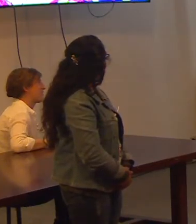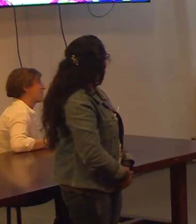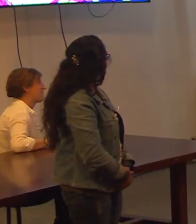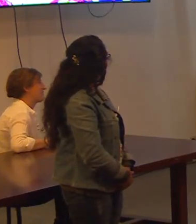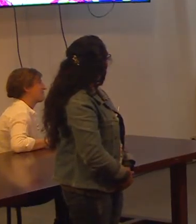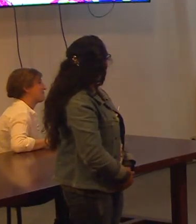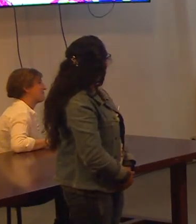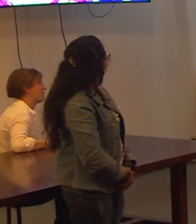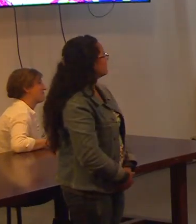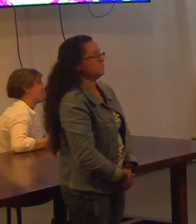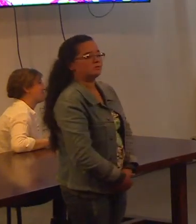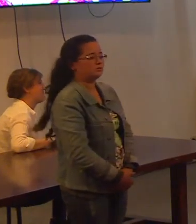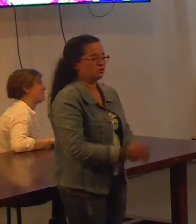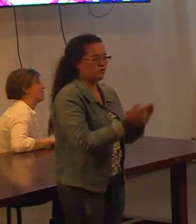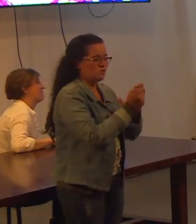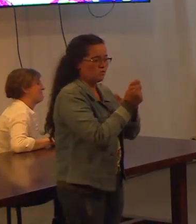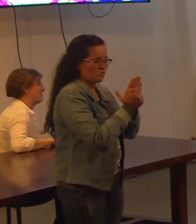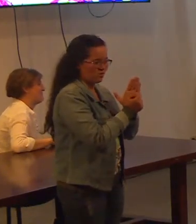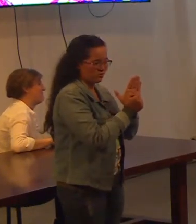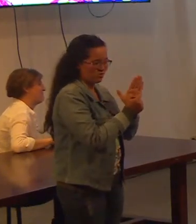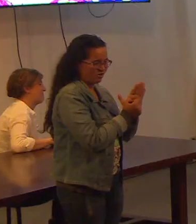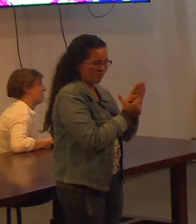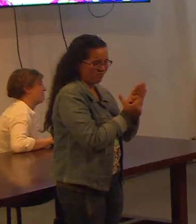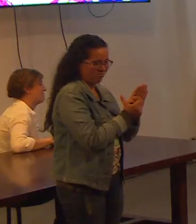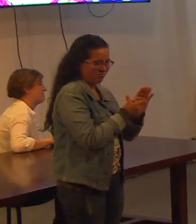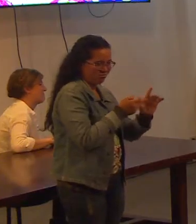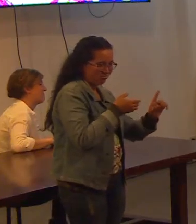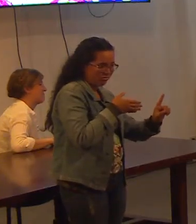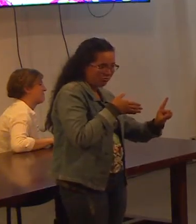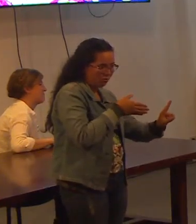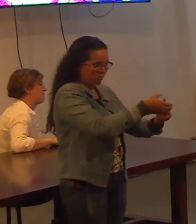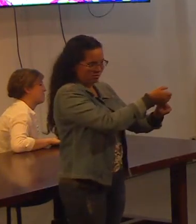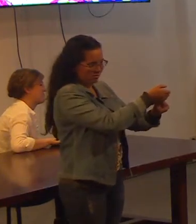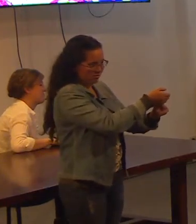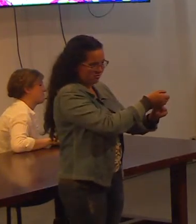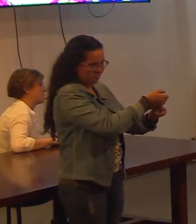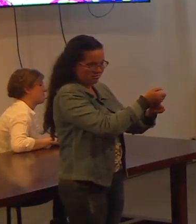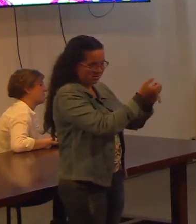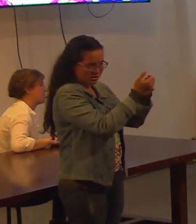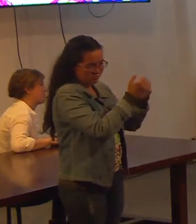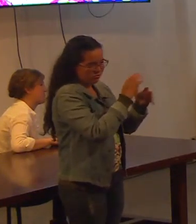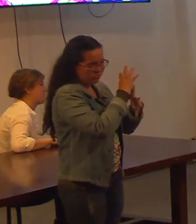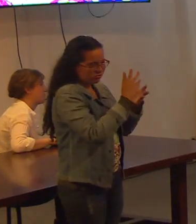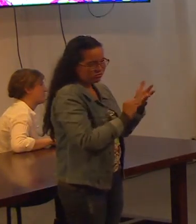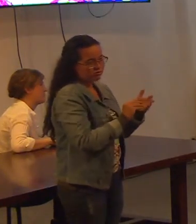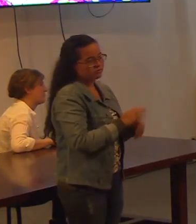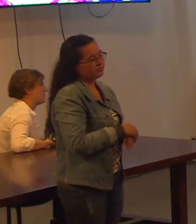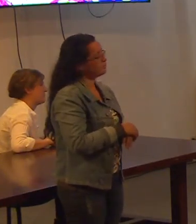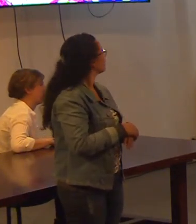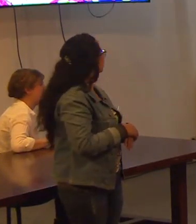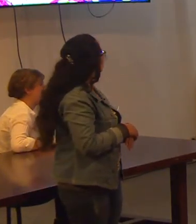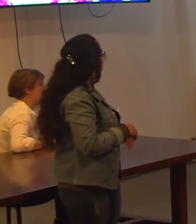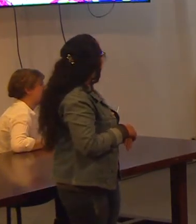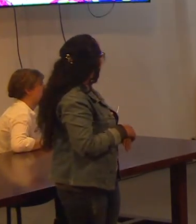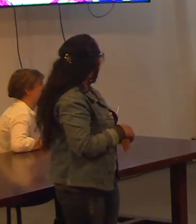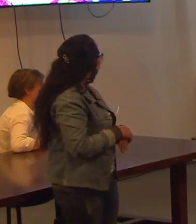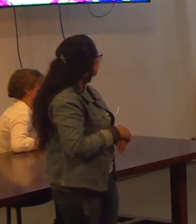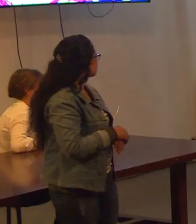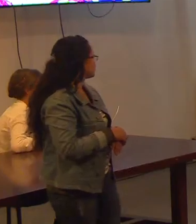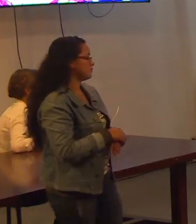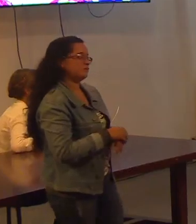Bueno, los puntos de llegada y así concluye Sistematizarte. En este capítulo se presentan los aportes reflexivos que se dan